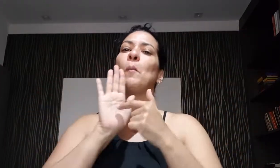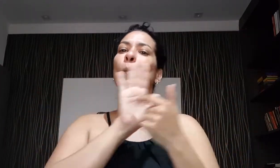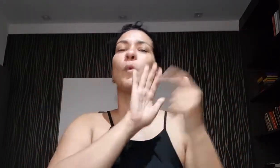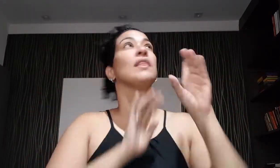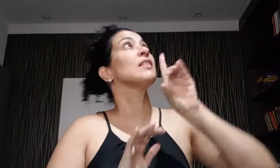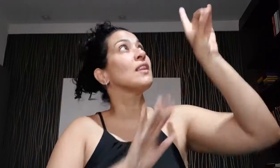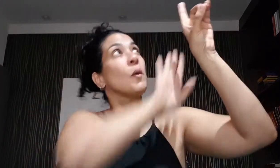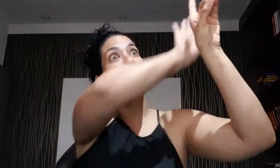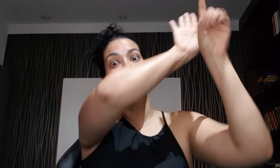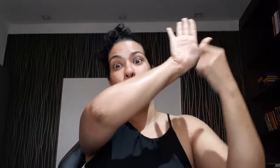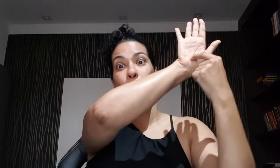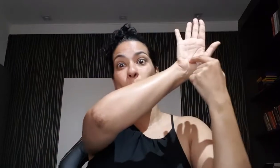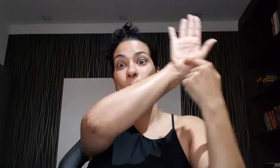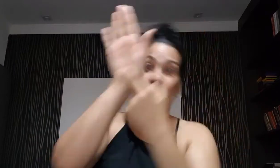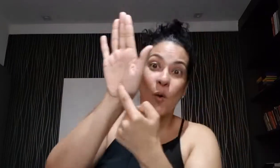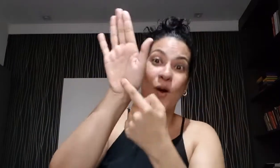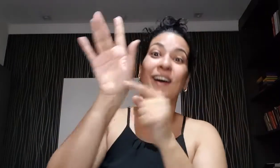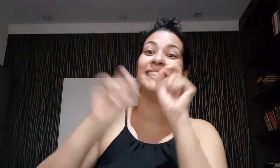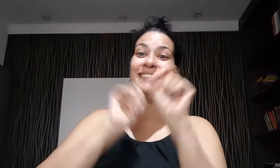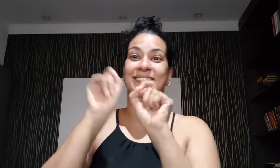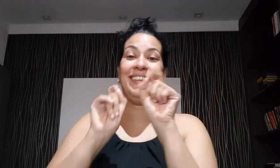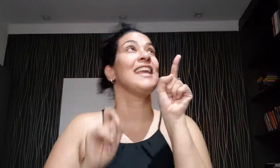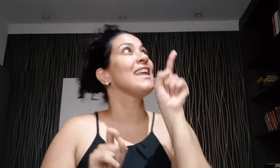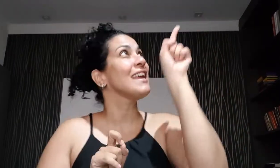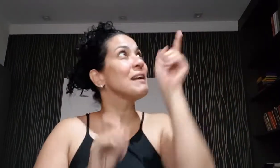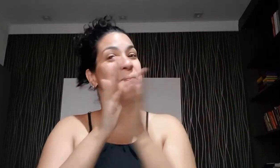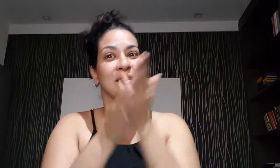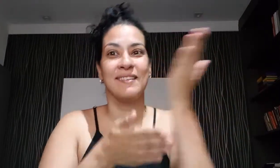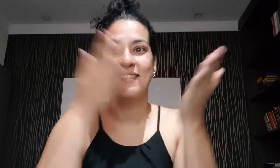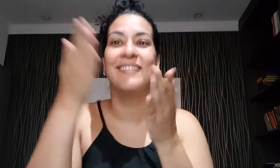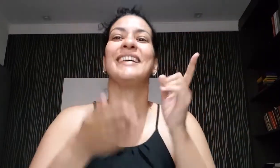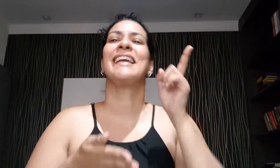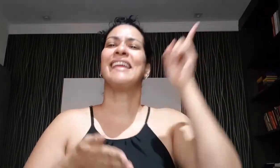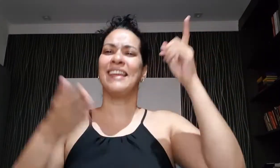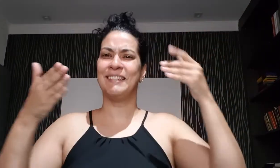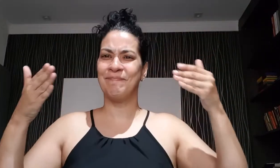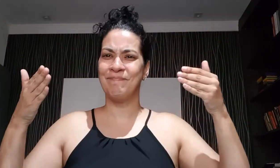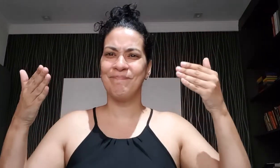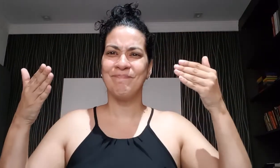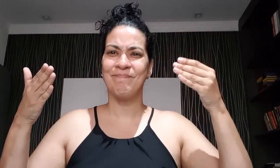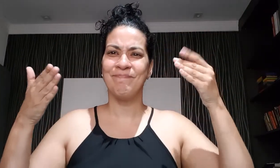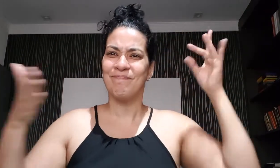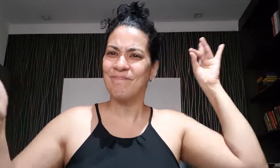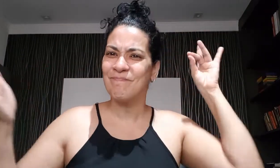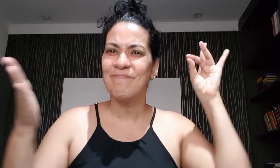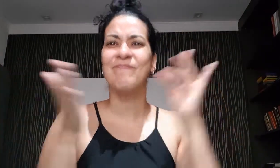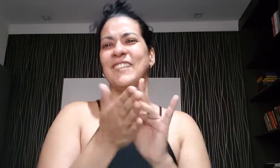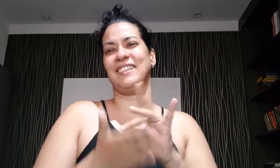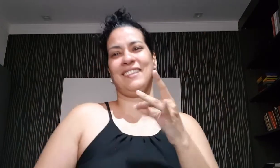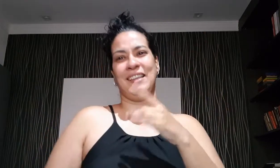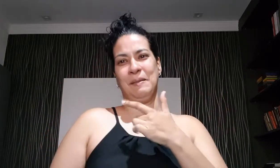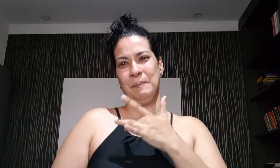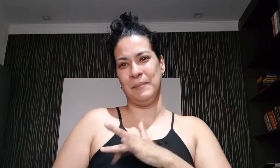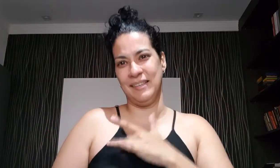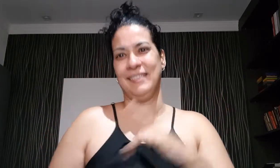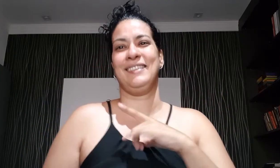Davi declara no verso de número 2 que a alegria dele não é circunstancial. A alegria dele não está pautada em